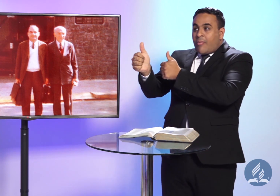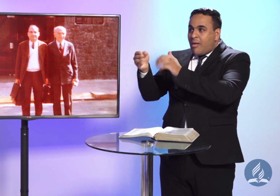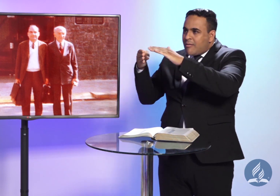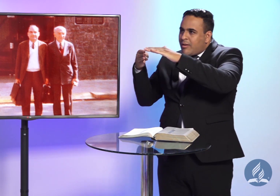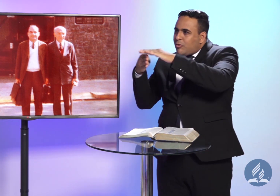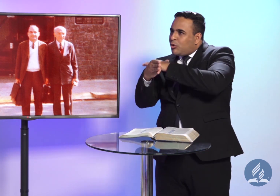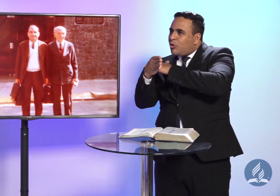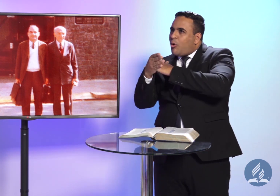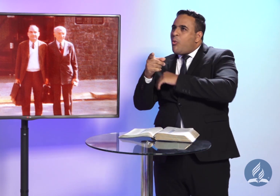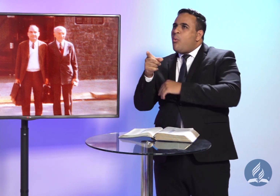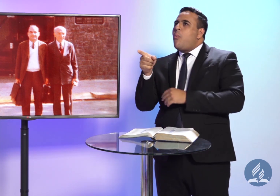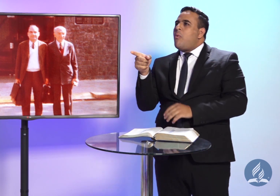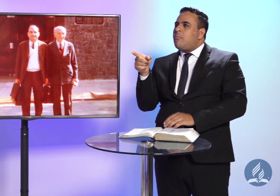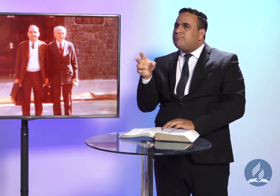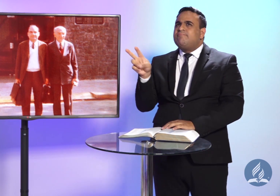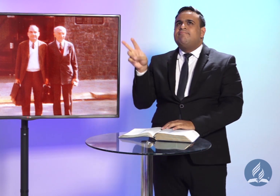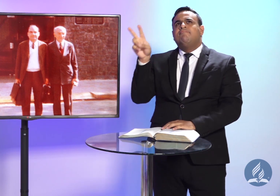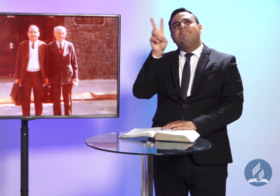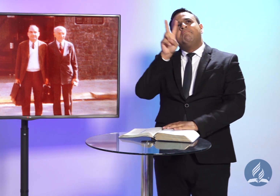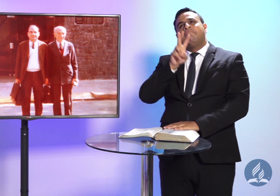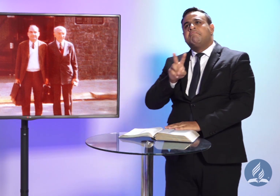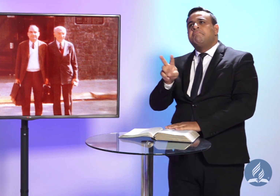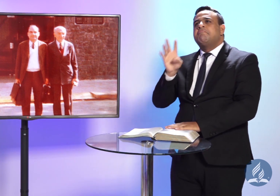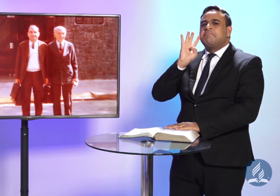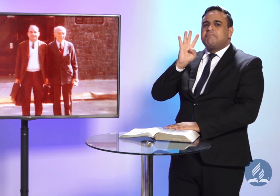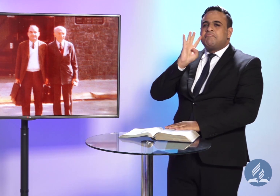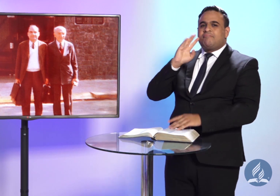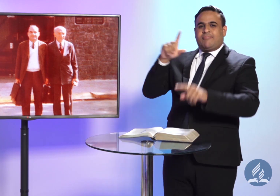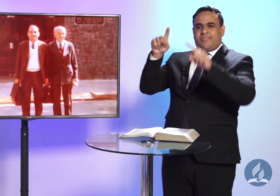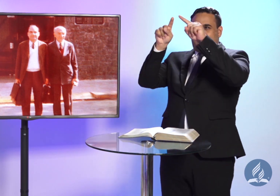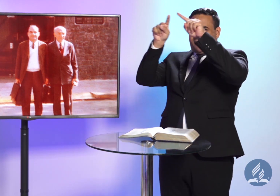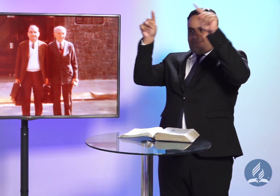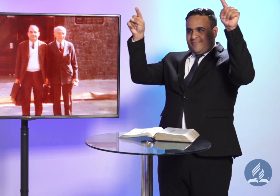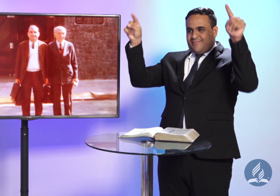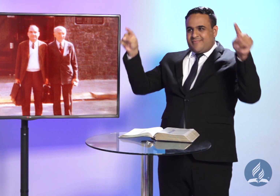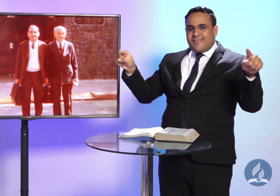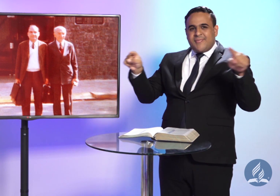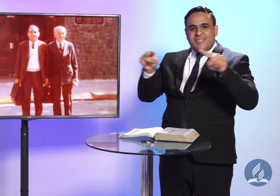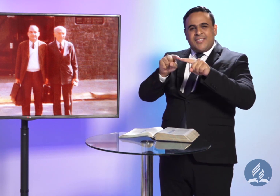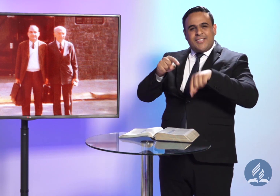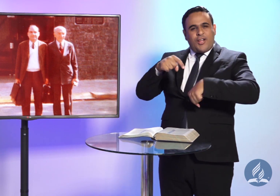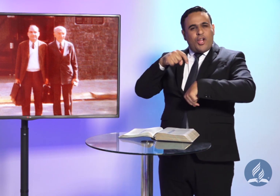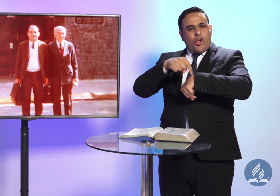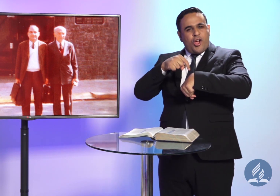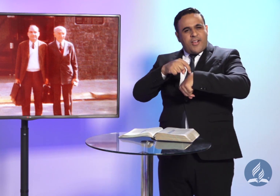Luiz Melito discretamente seguiu aquelas pessoas e entrou na mesma igreja que elas estavam.